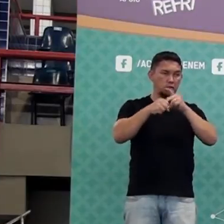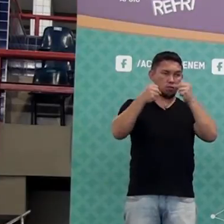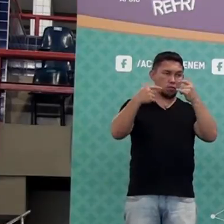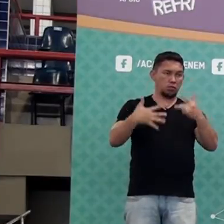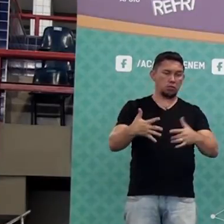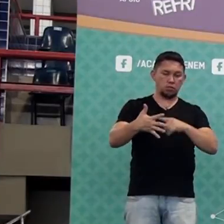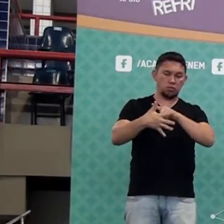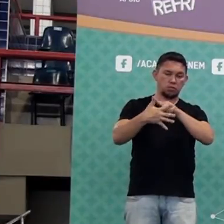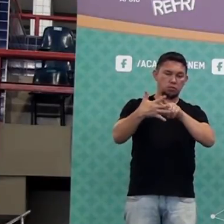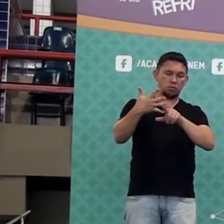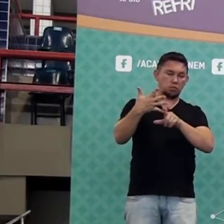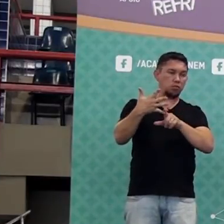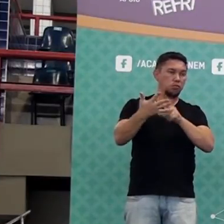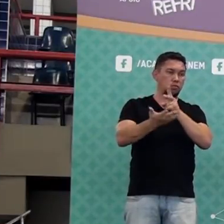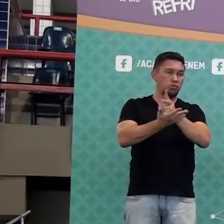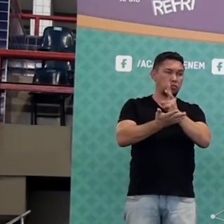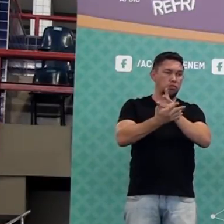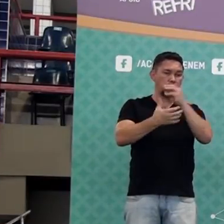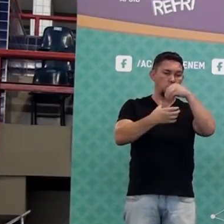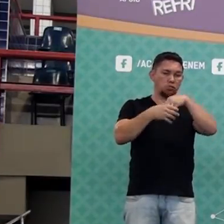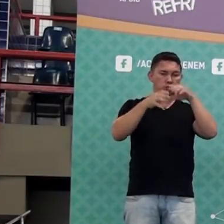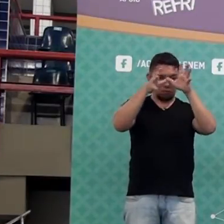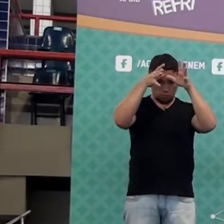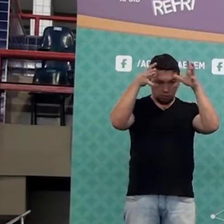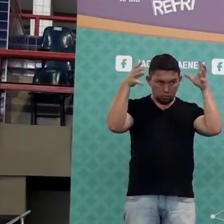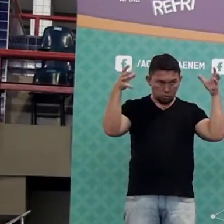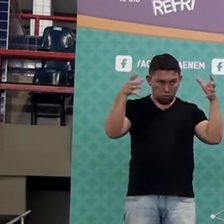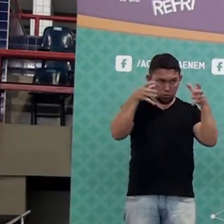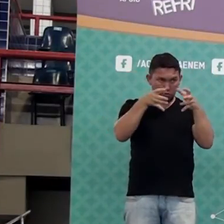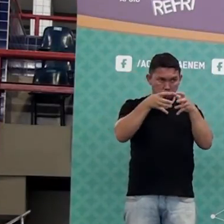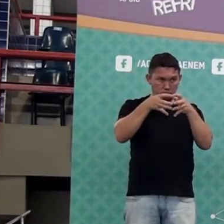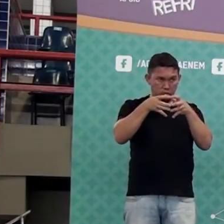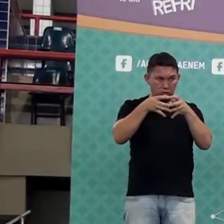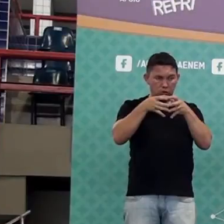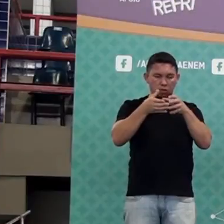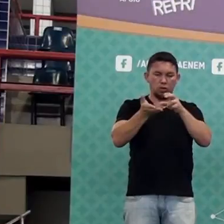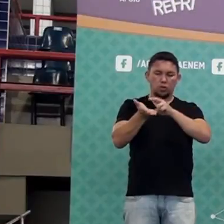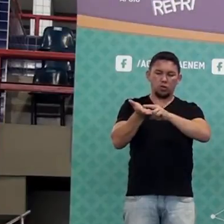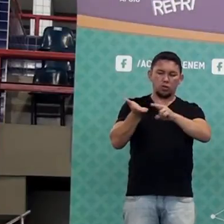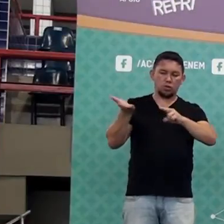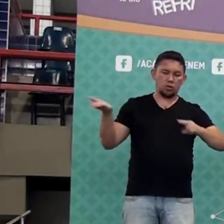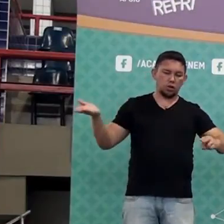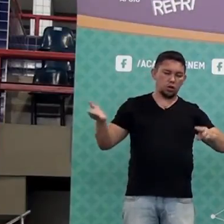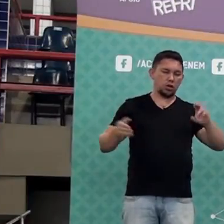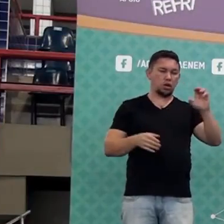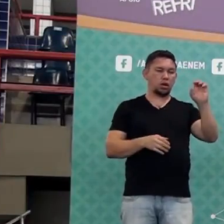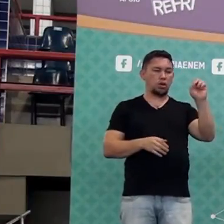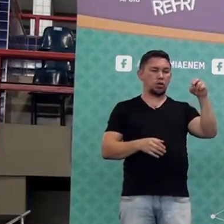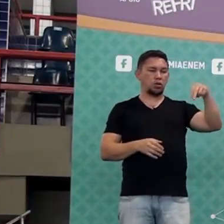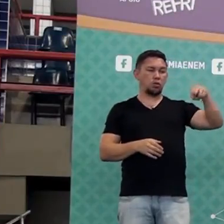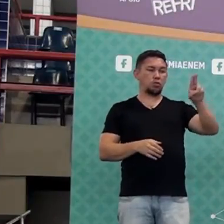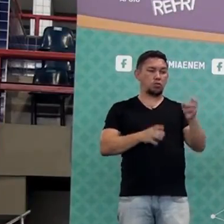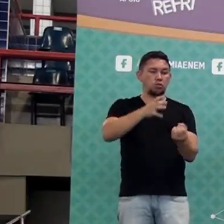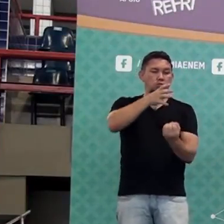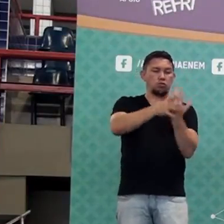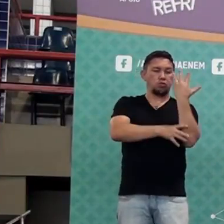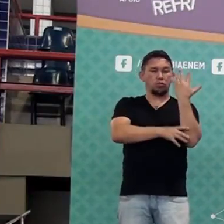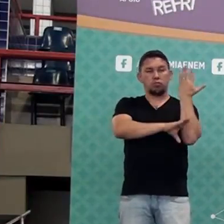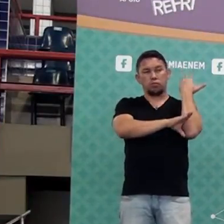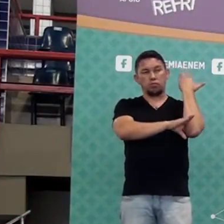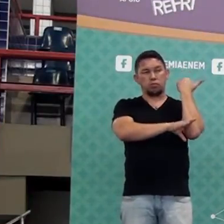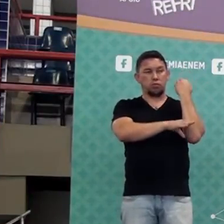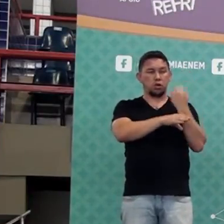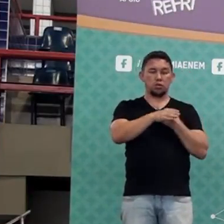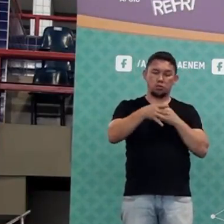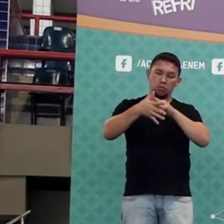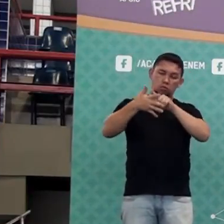os membros permanentes do Conselho de Segurança da ONU. Quando o Conselho de Segurança da ONU foi criado, esses